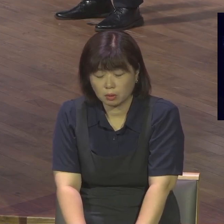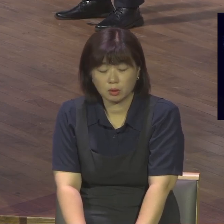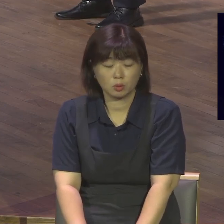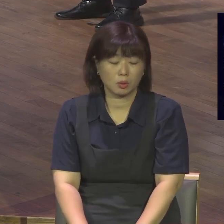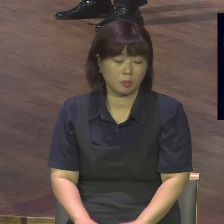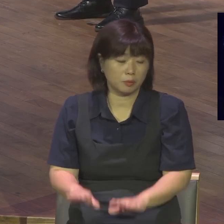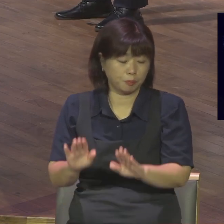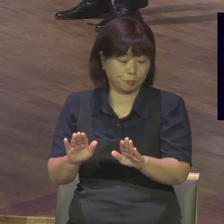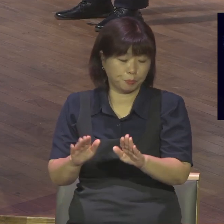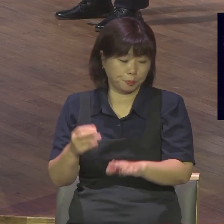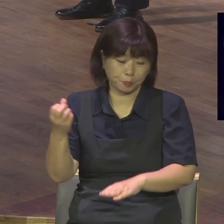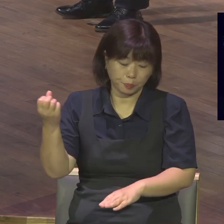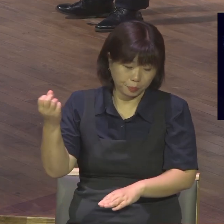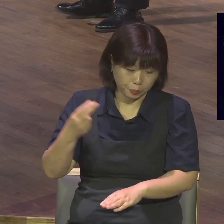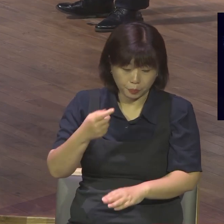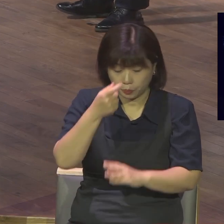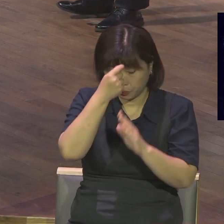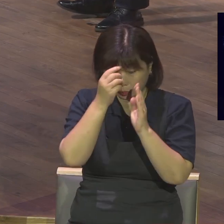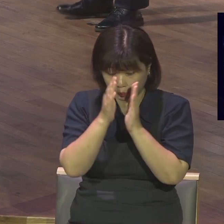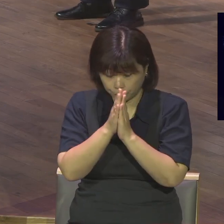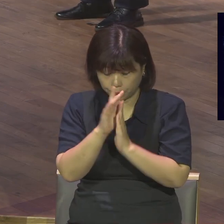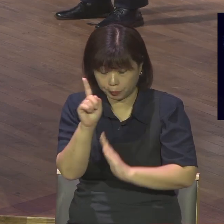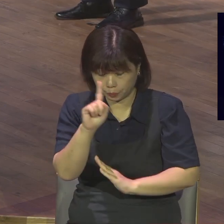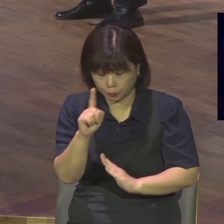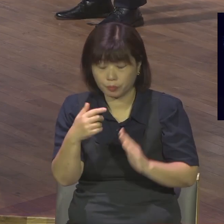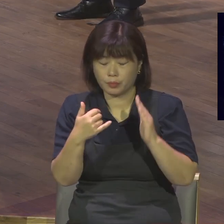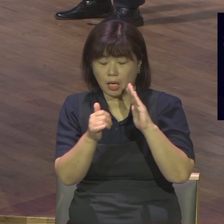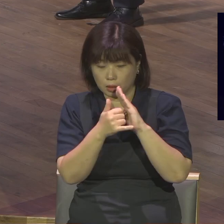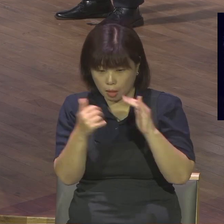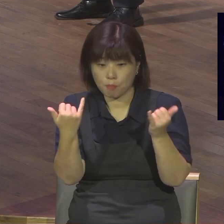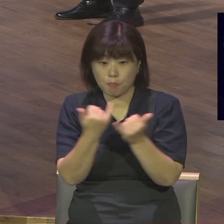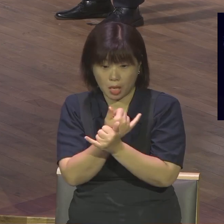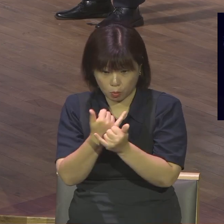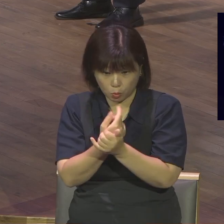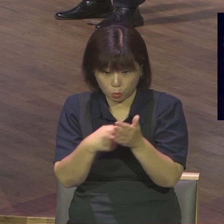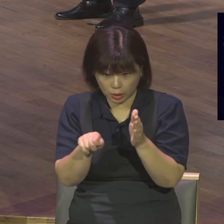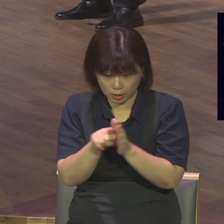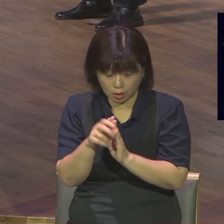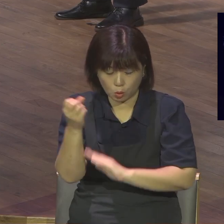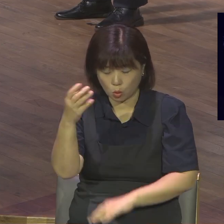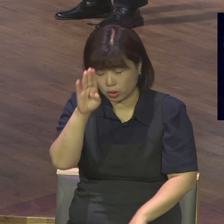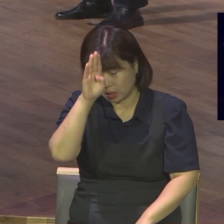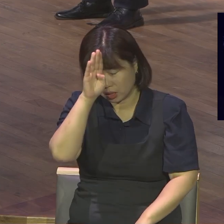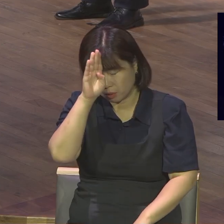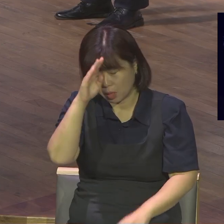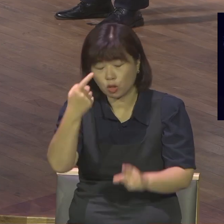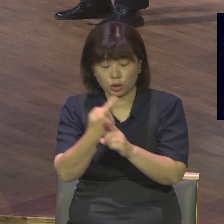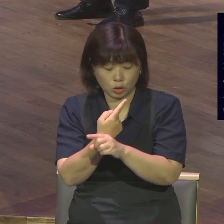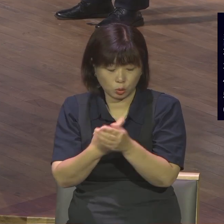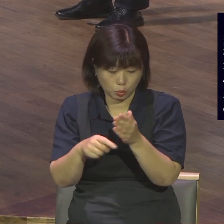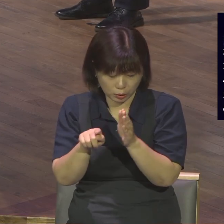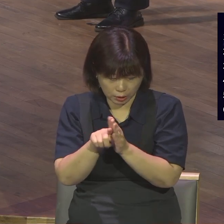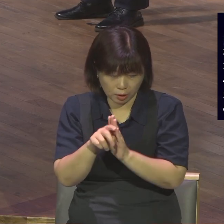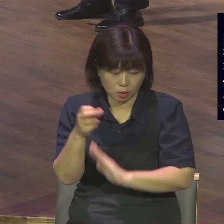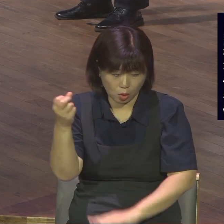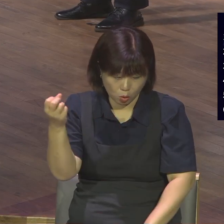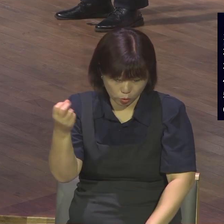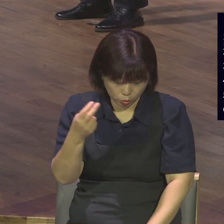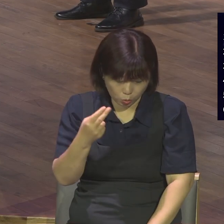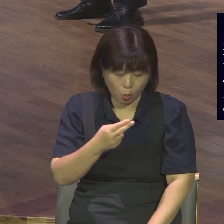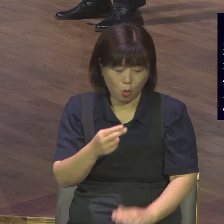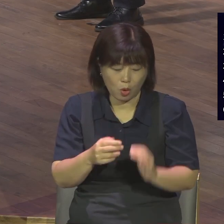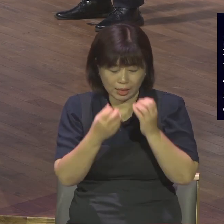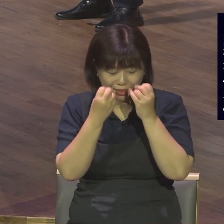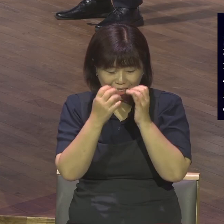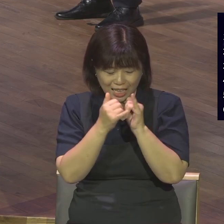계속해서 기도하며 나가도록 하겠습니다. 곤륵전도와 질병치유를 위해서 예문의 성도님들의 가정 가문에 그리스도의 빛이 비춰지게